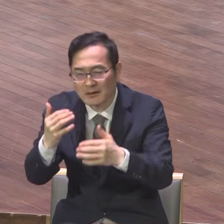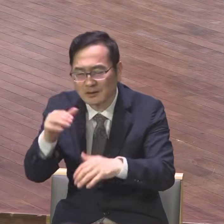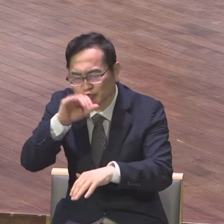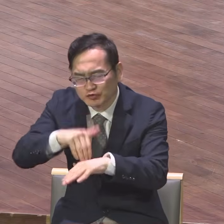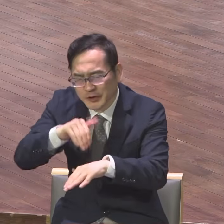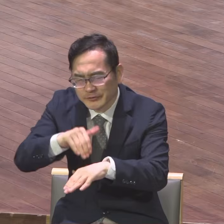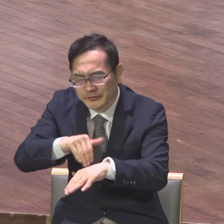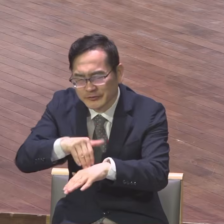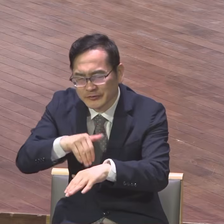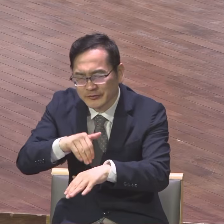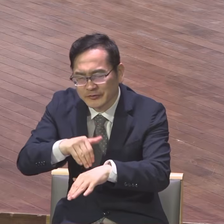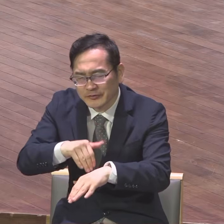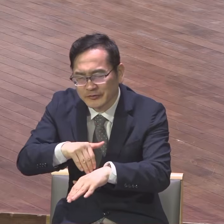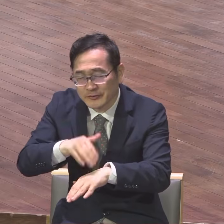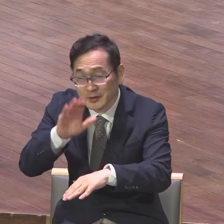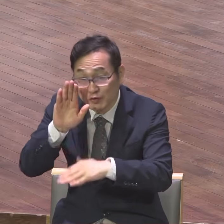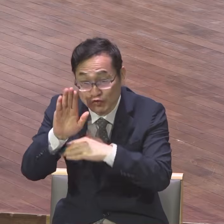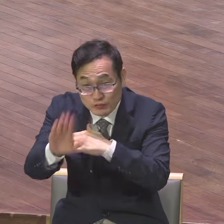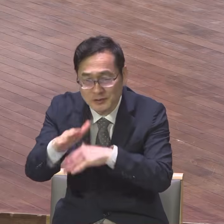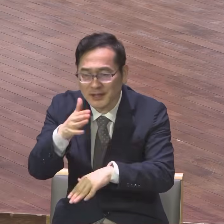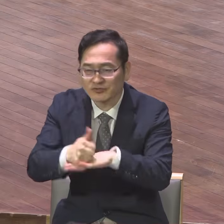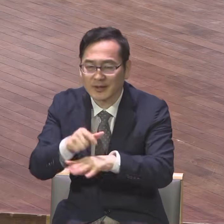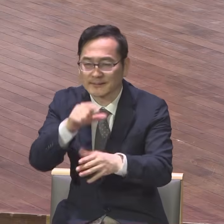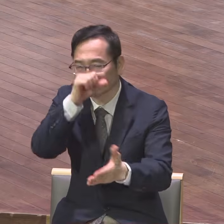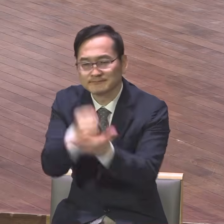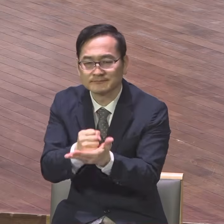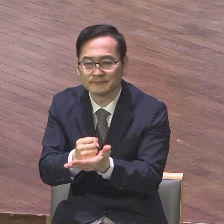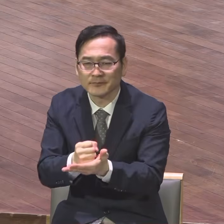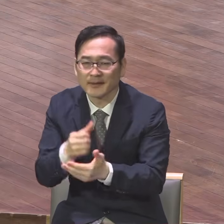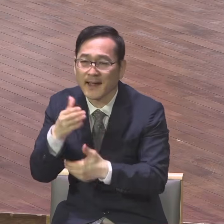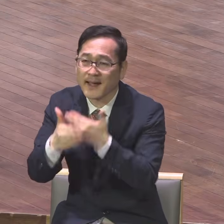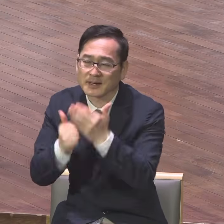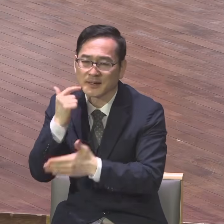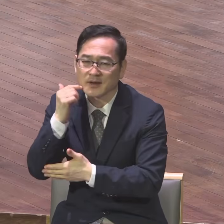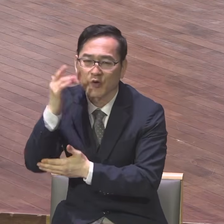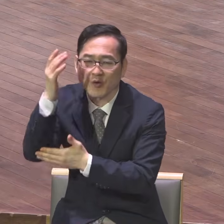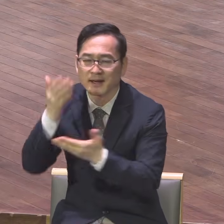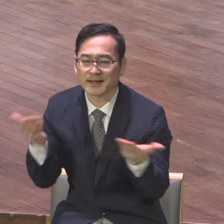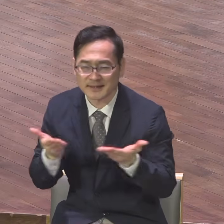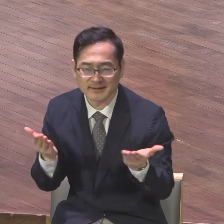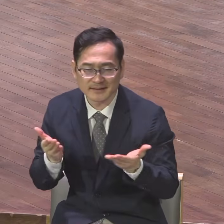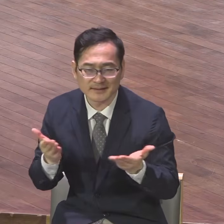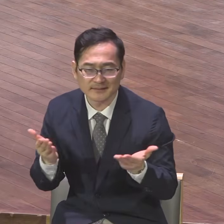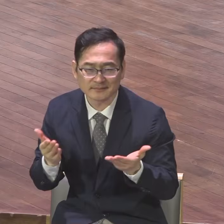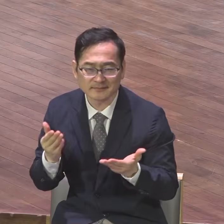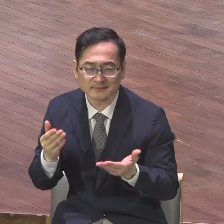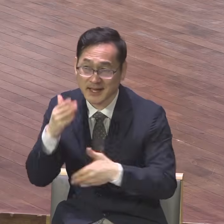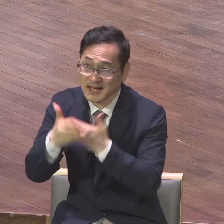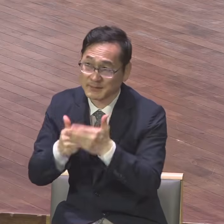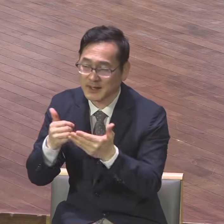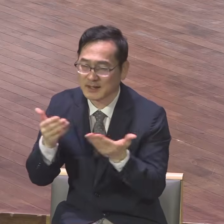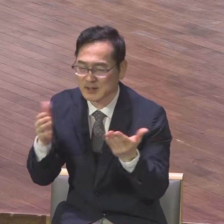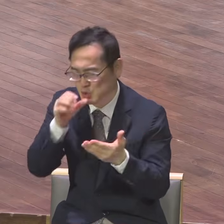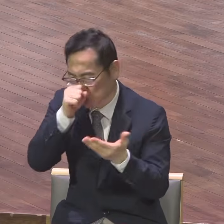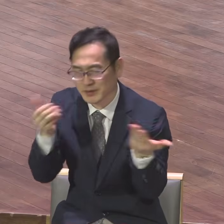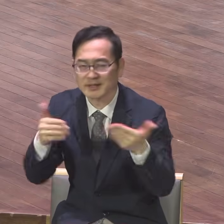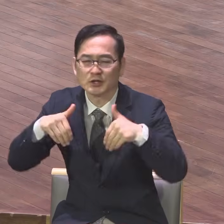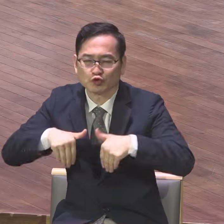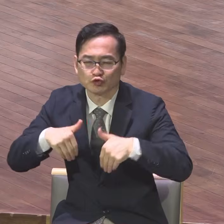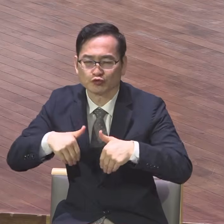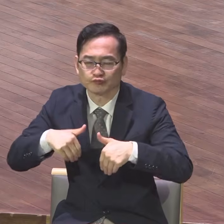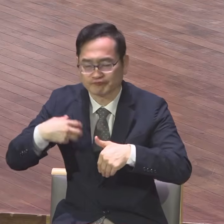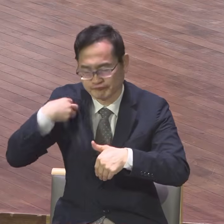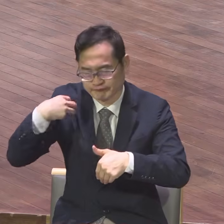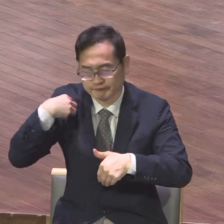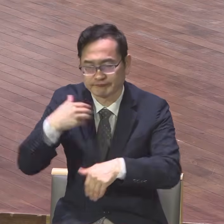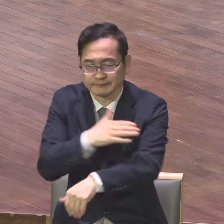체험하고 육신의 죽음 이후에는 영생의 축복이 보장된 존재라는 이 사실을